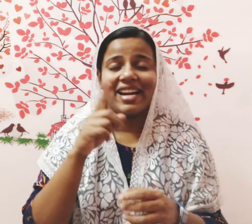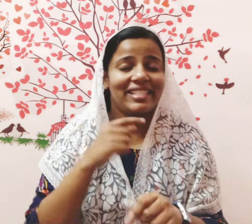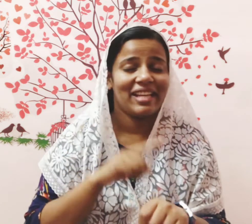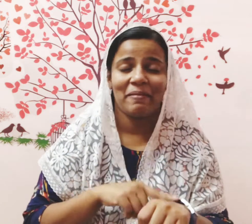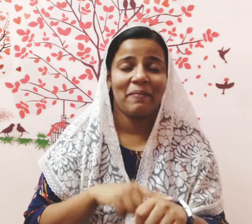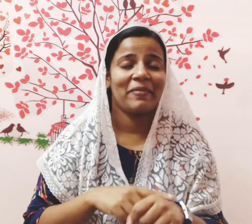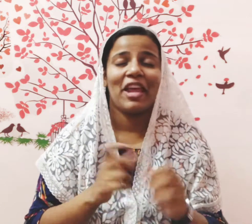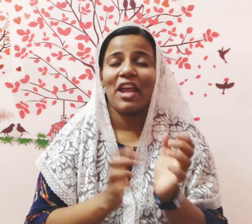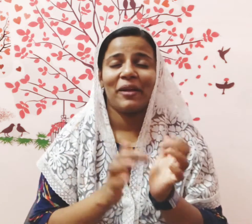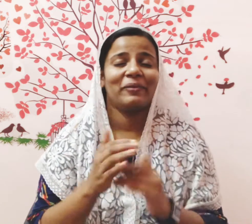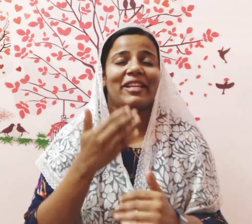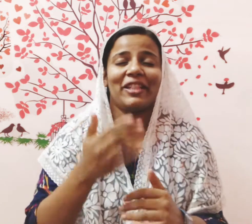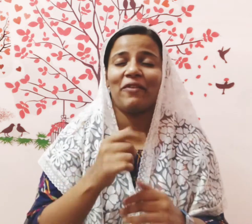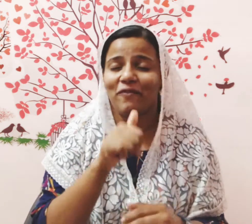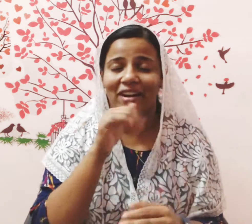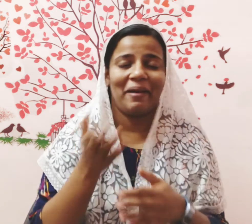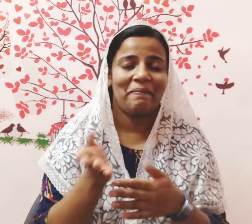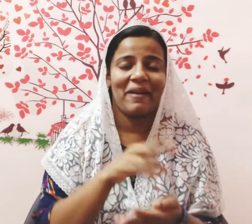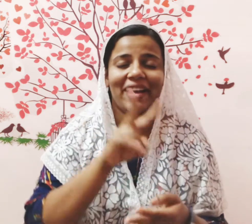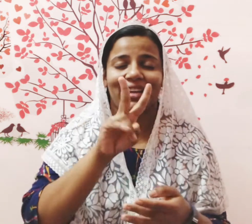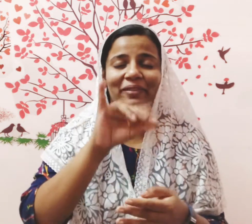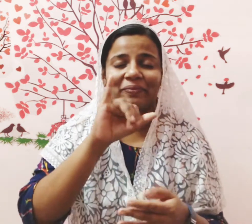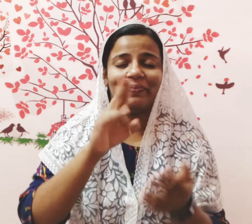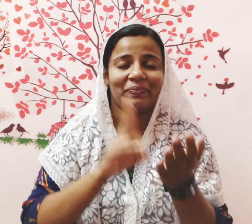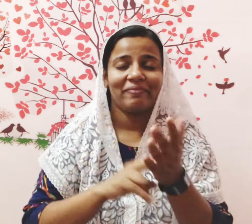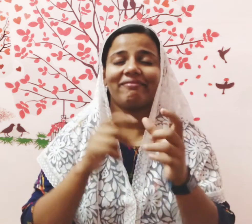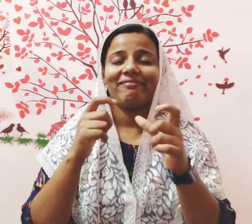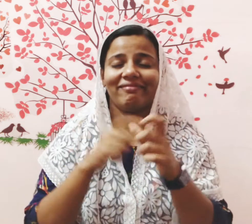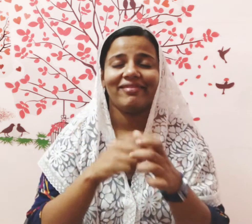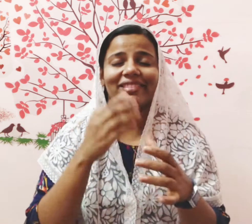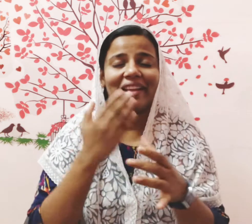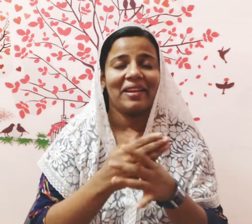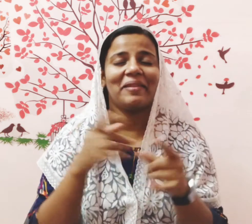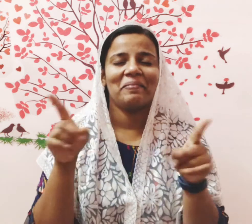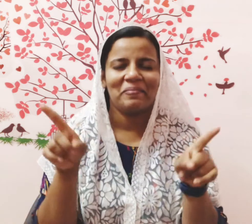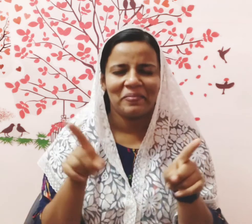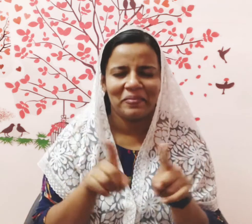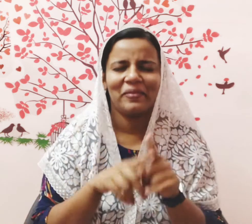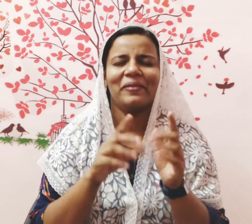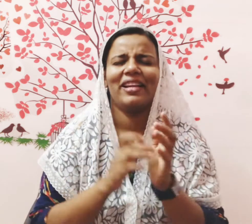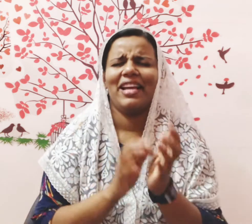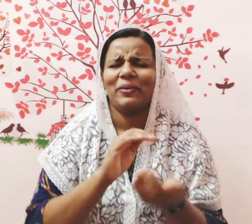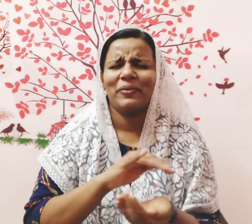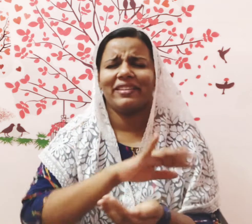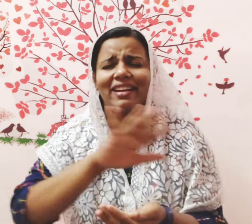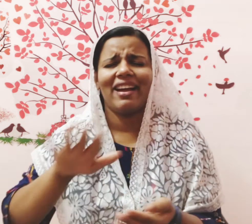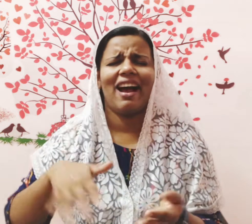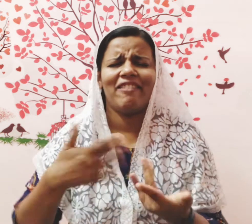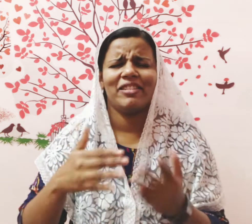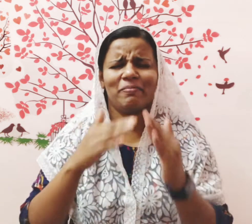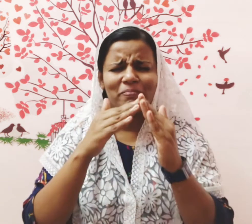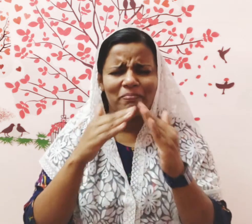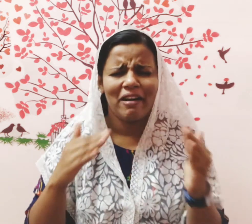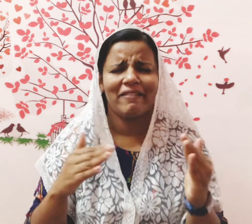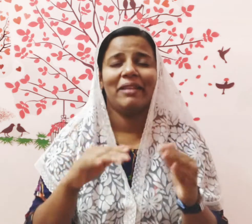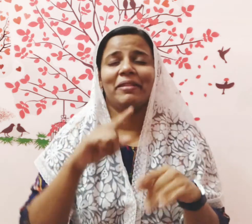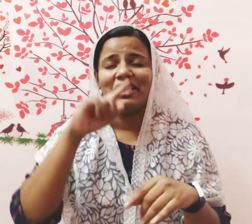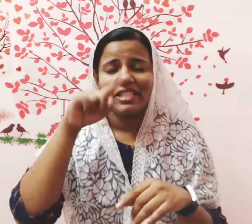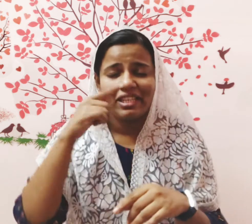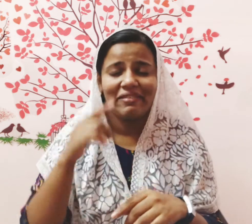വീട്ടിൽ ആമേൻ യേശു ചെന്ന് വെള്ളം വീഞ്ഞാക്കി കൊടുത്തതുപോലെ ഇന്ന് പകൽക്കാലം കർത്താവെ തൻ്റെ കുഞ്ഞുങ്ങളുടെ ഭവനത്തിനകത്ത്, തൻ്റെ കുഞ്ഞുങ്ങളുടെ